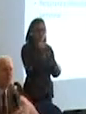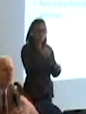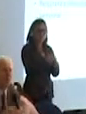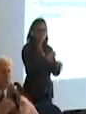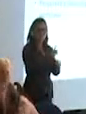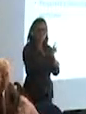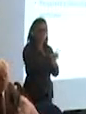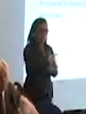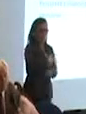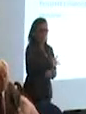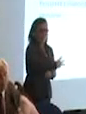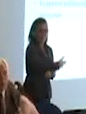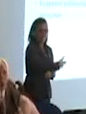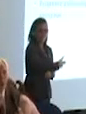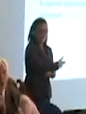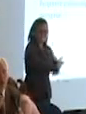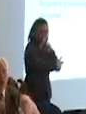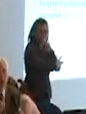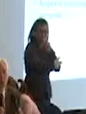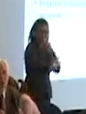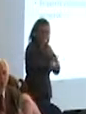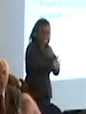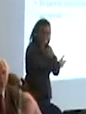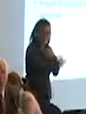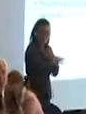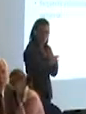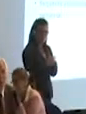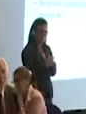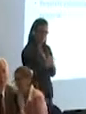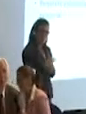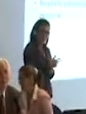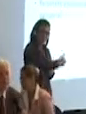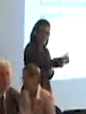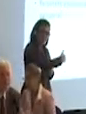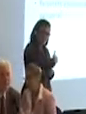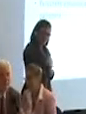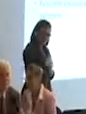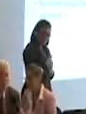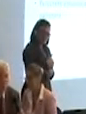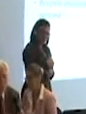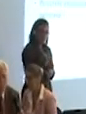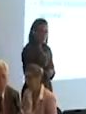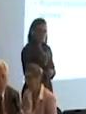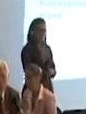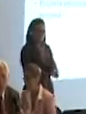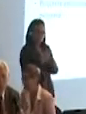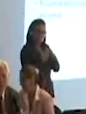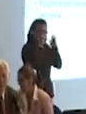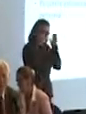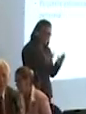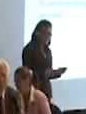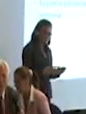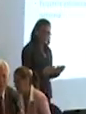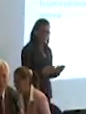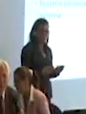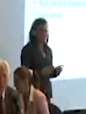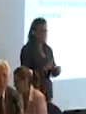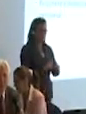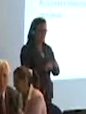tienen dificultades para utilizar unas tijeras, por ejemplo, y recortar, o que tienen dificultades para concentrarse. Pero